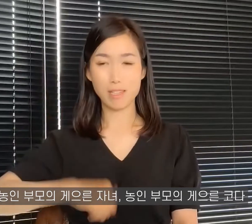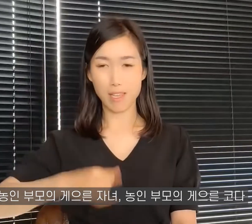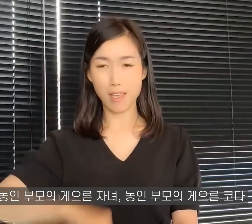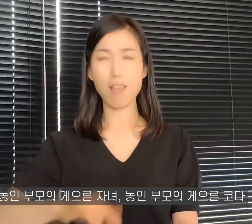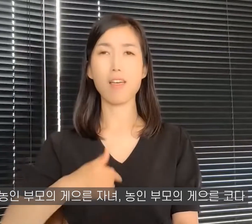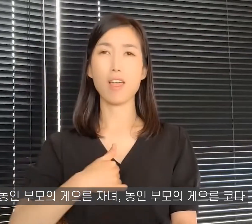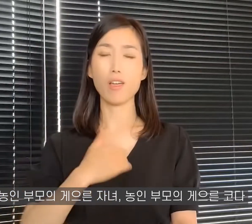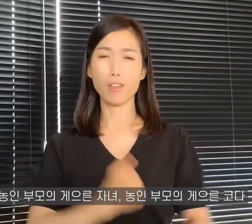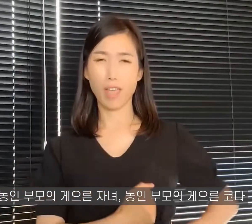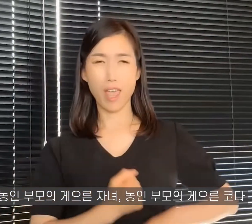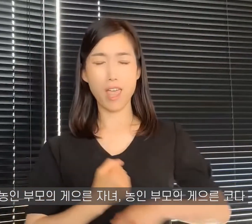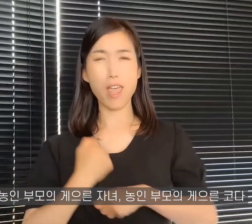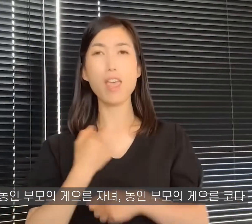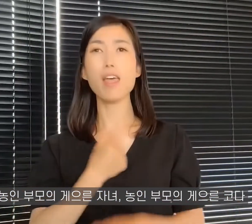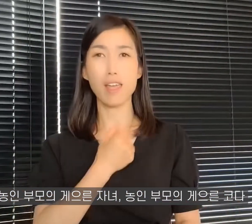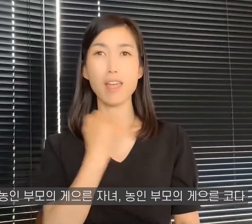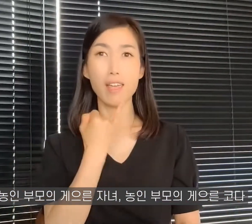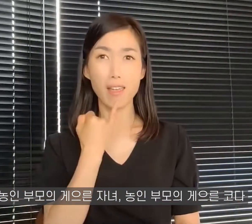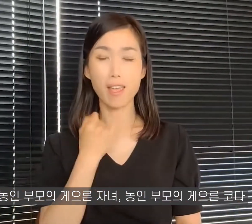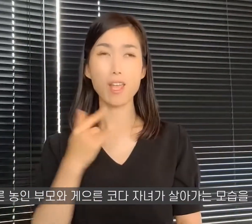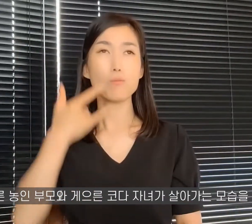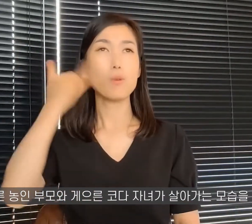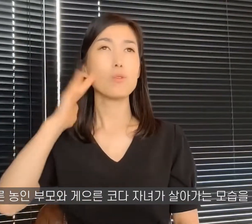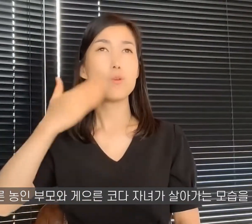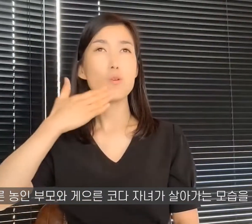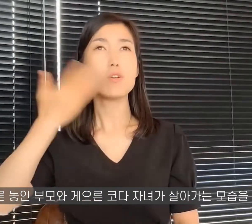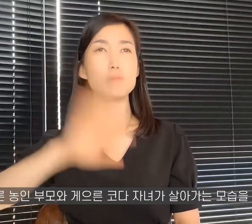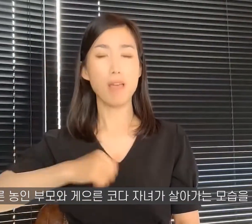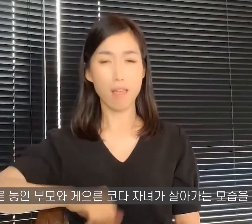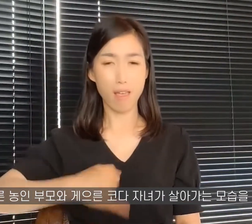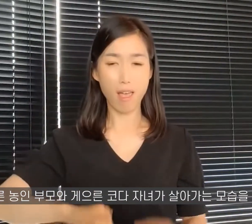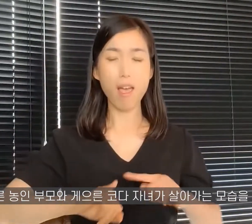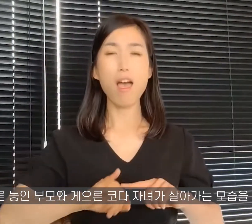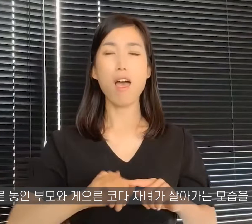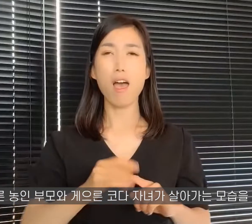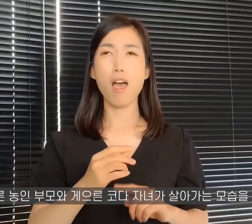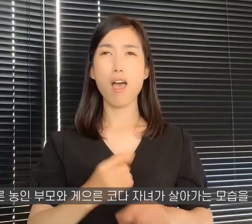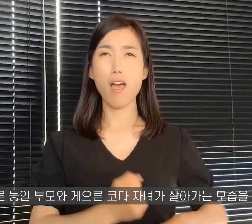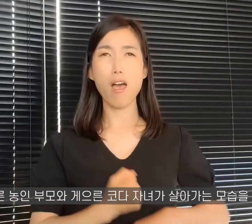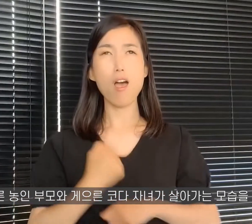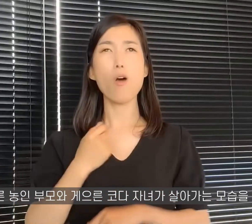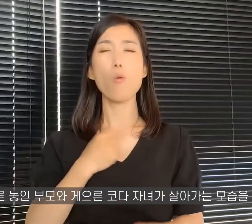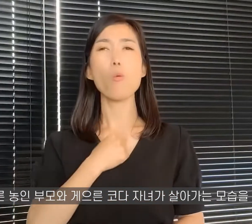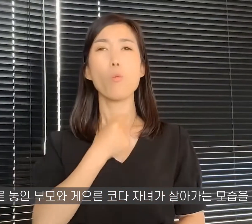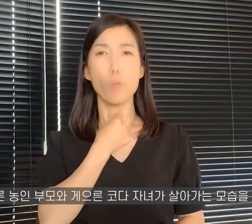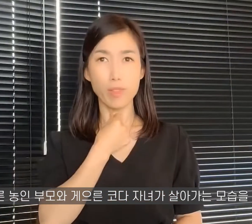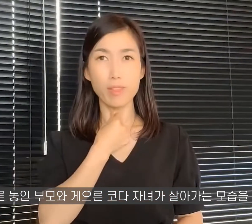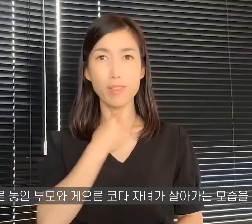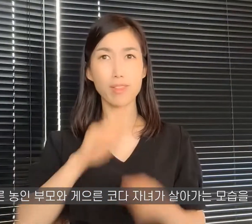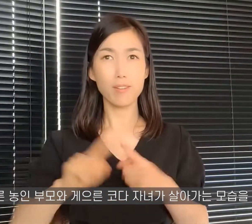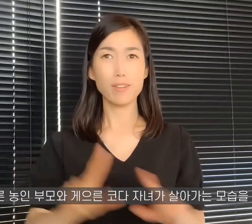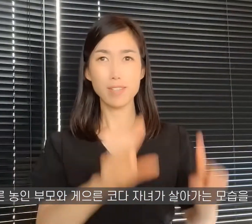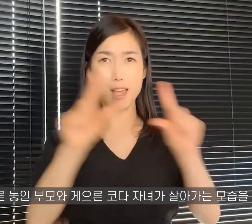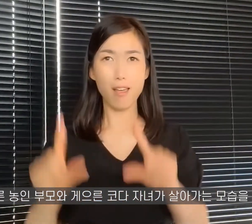거다 그런 게으른 농인 부모와 게으른 코다 자녀가 살아가는 모습을